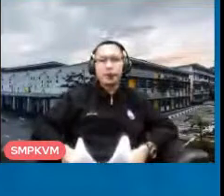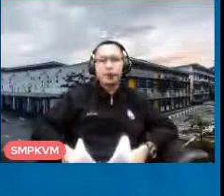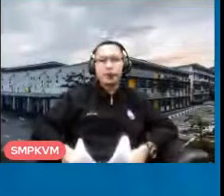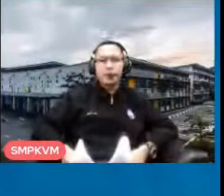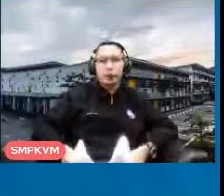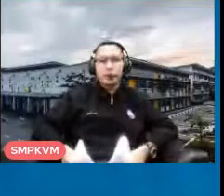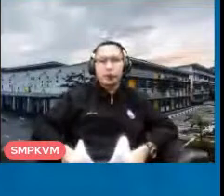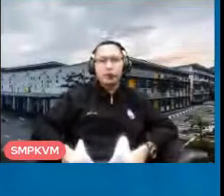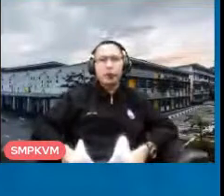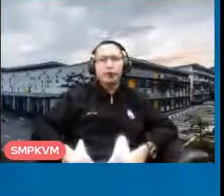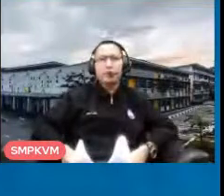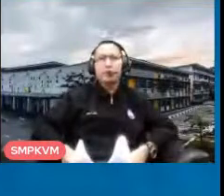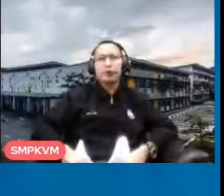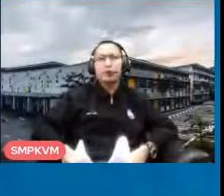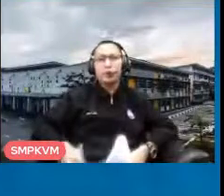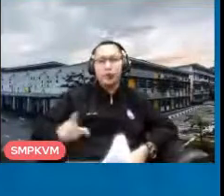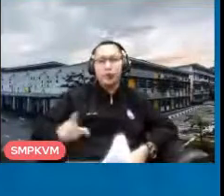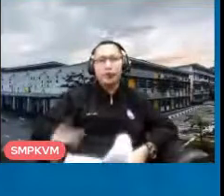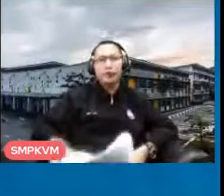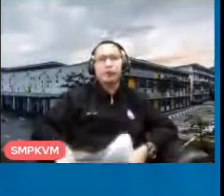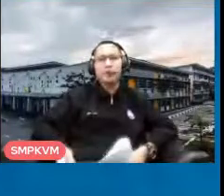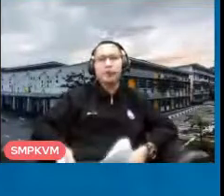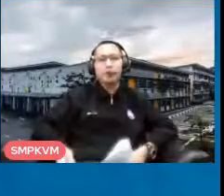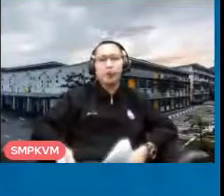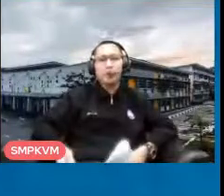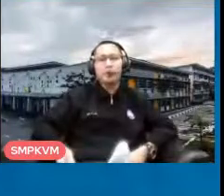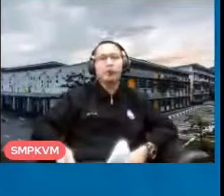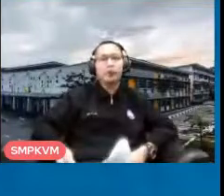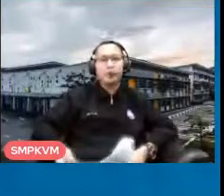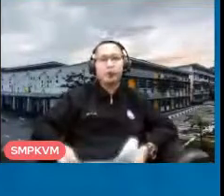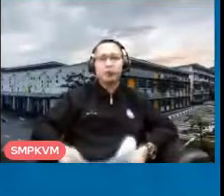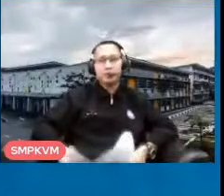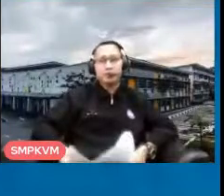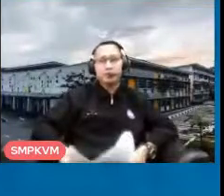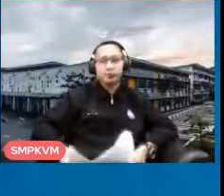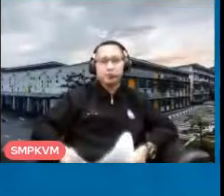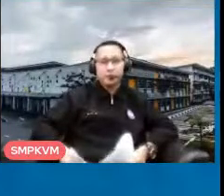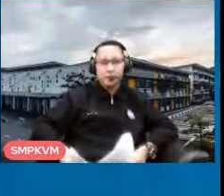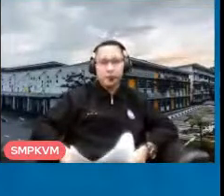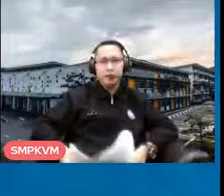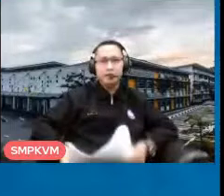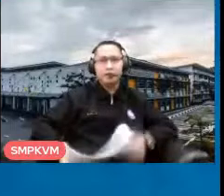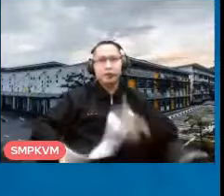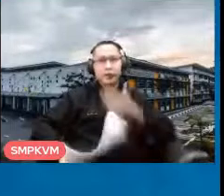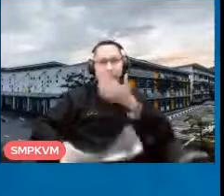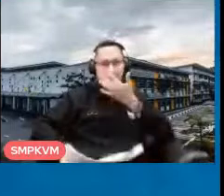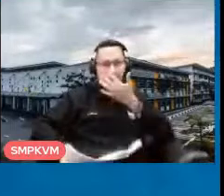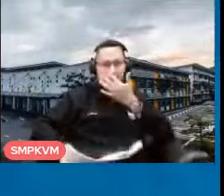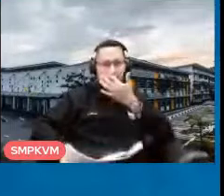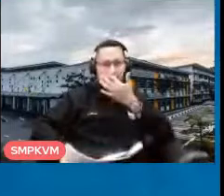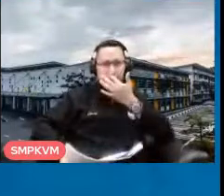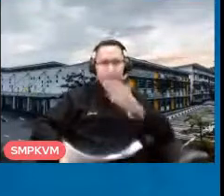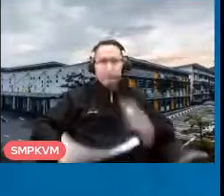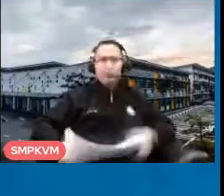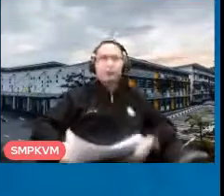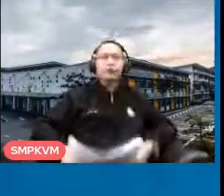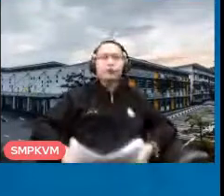udah pening lah kamu jangan cepat digolongan penilaian Eh kamu golongan yang terbaik oke satunya